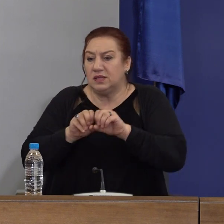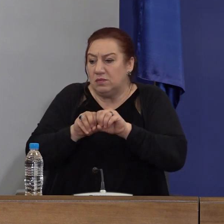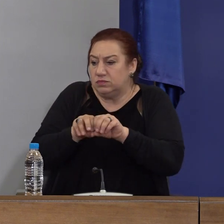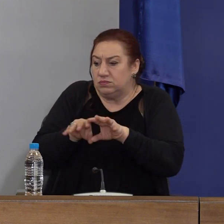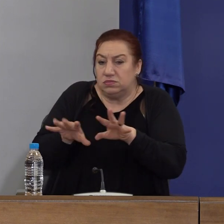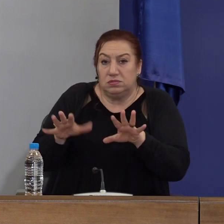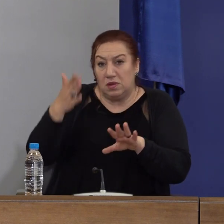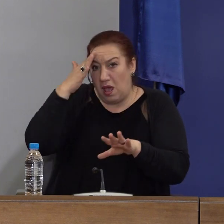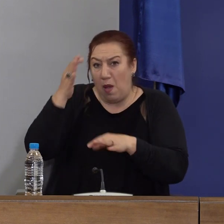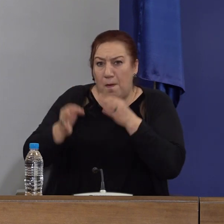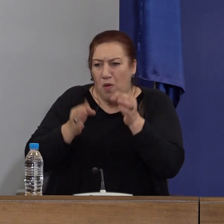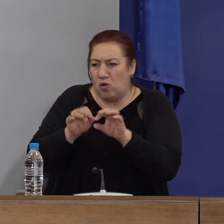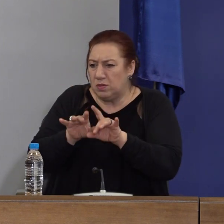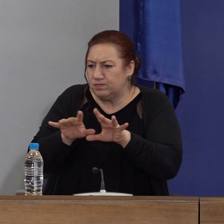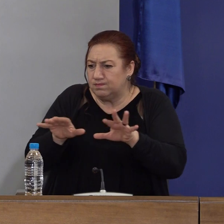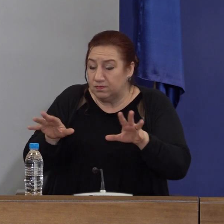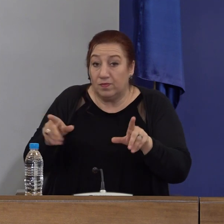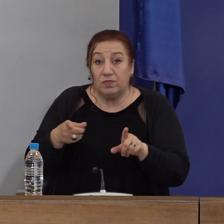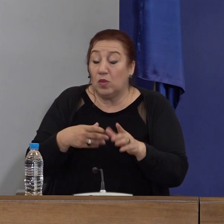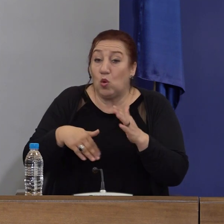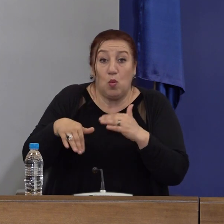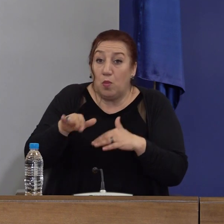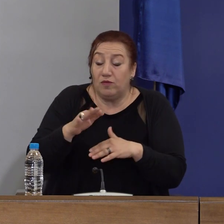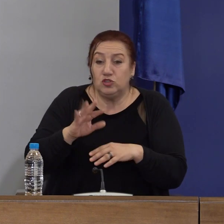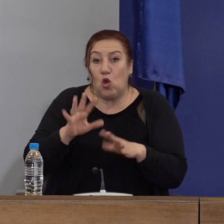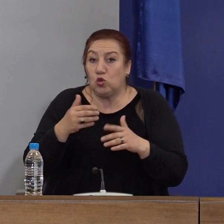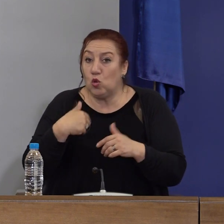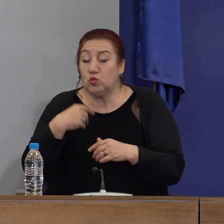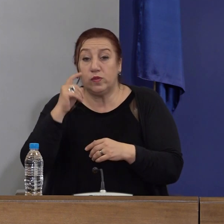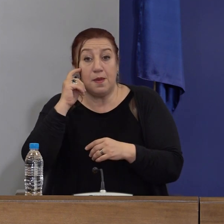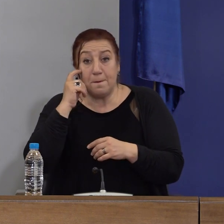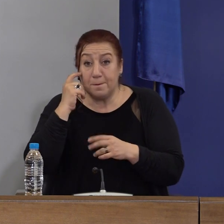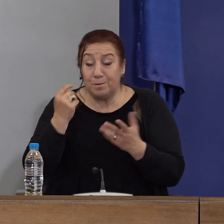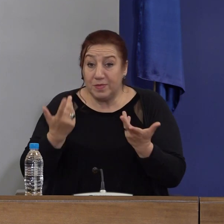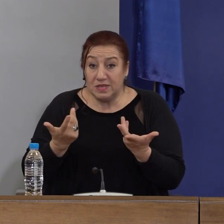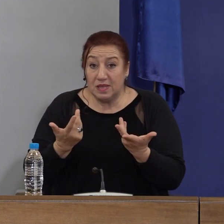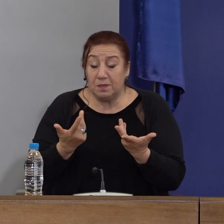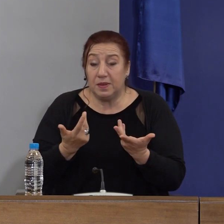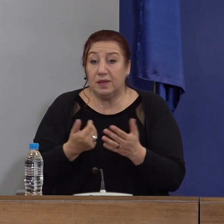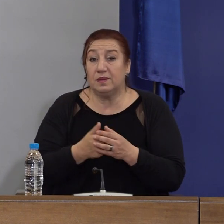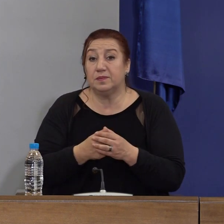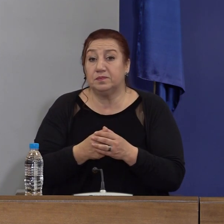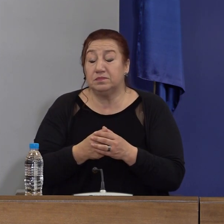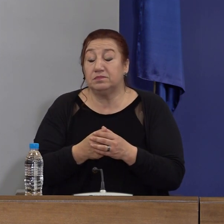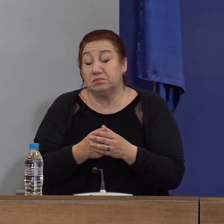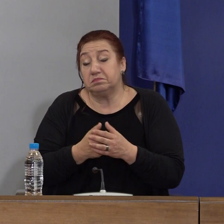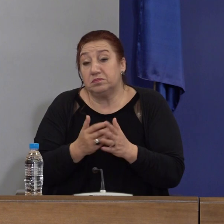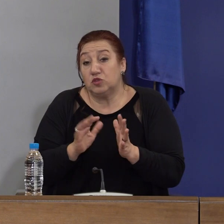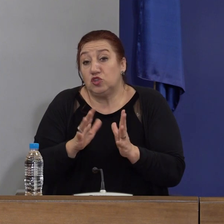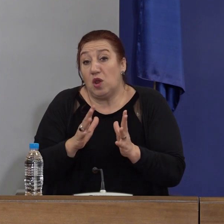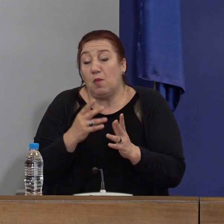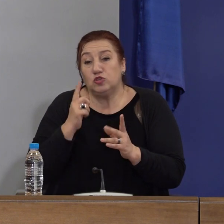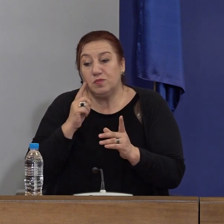болестта много повече, отколкото така ние считахме, че е възможно да